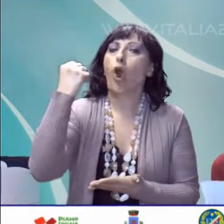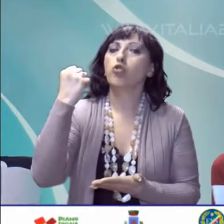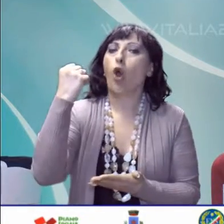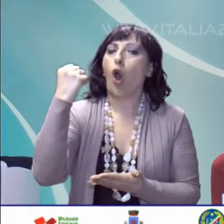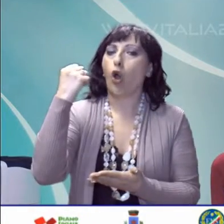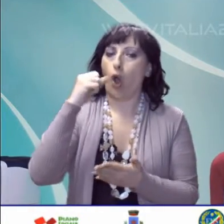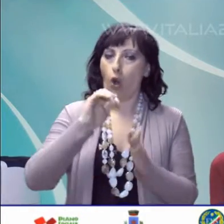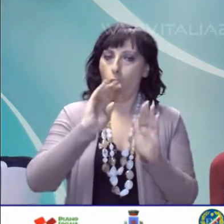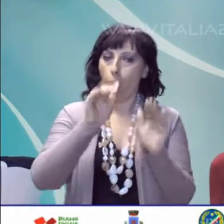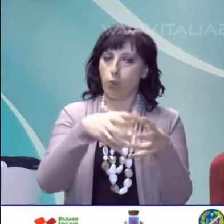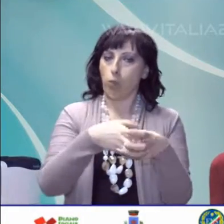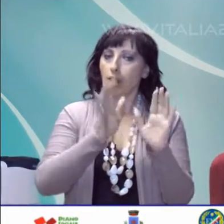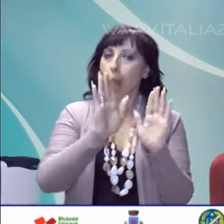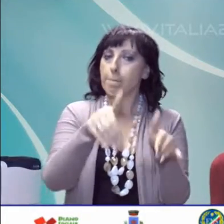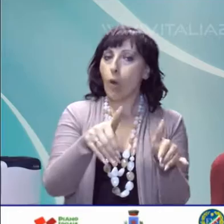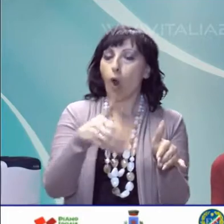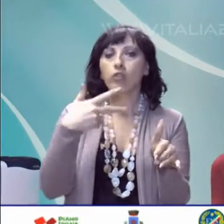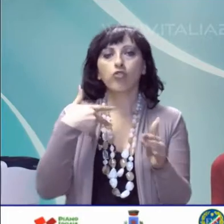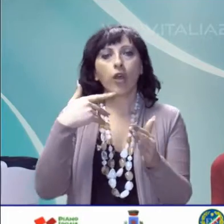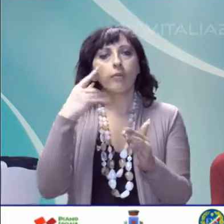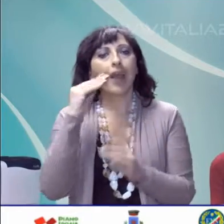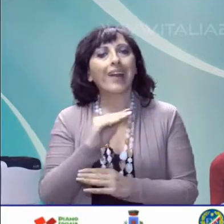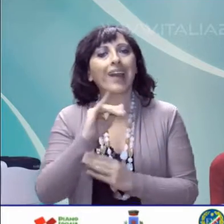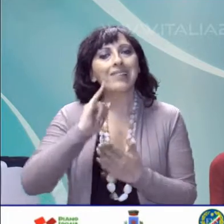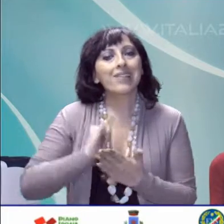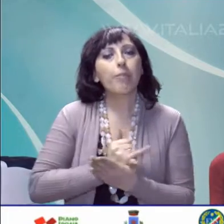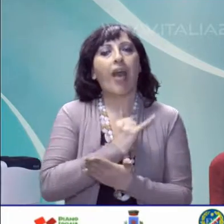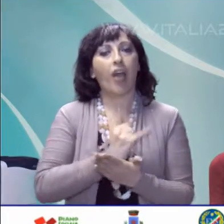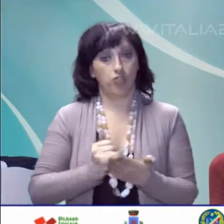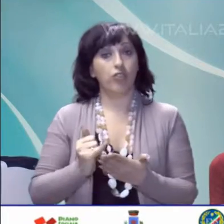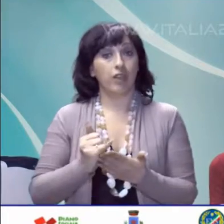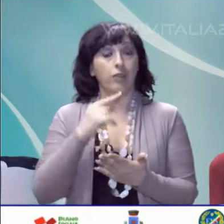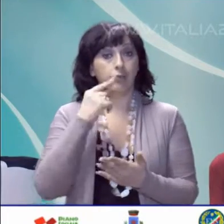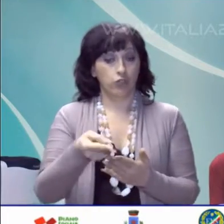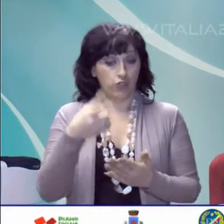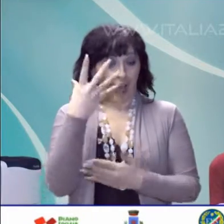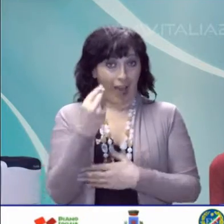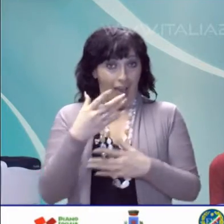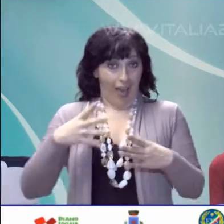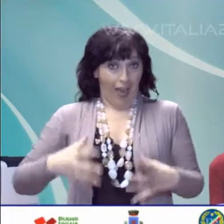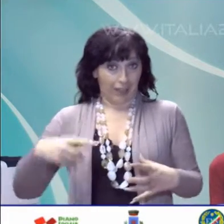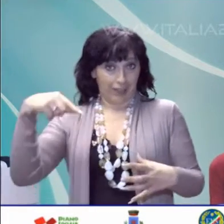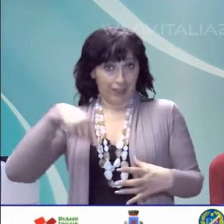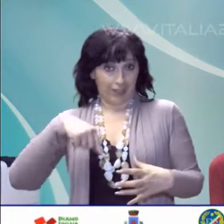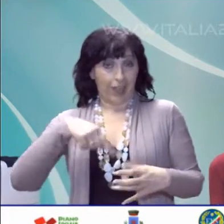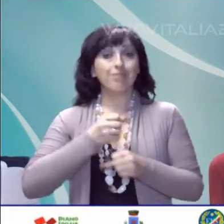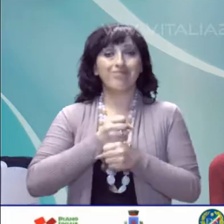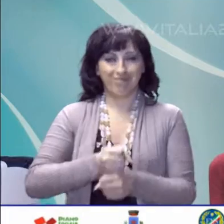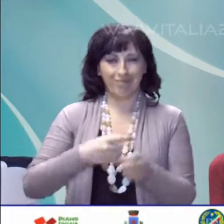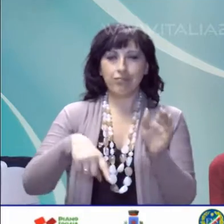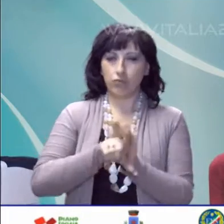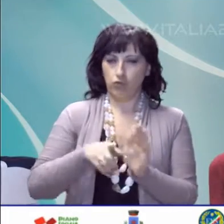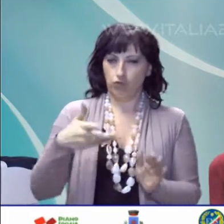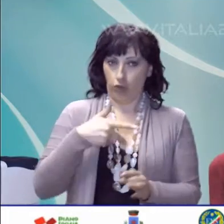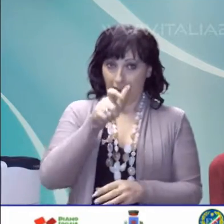comunità montana una specifica richiesta, ossia che tale ente, nella persona del suo legale